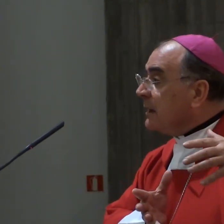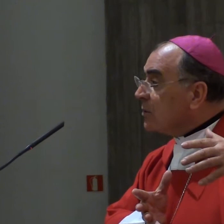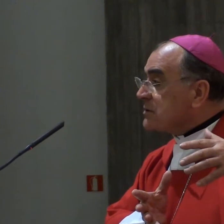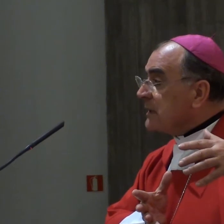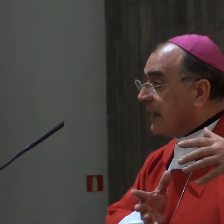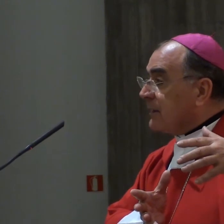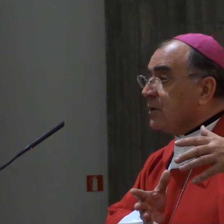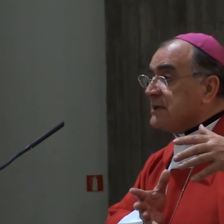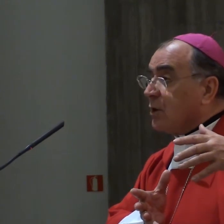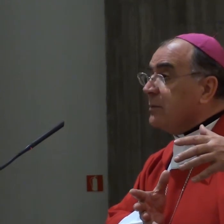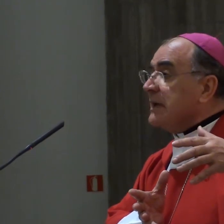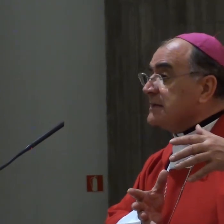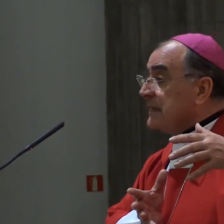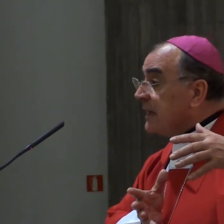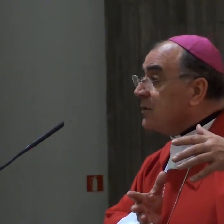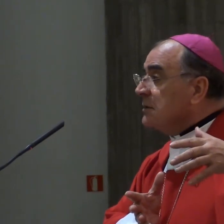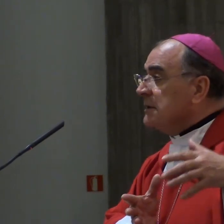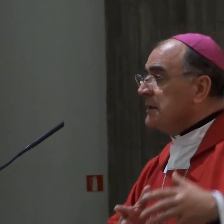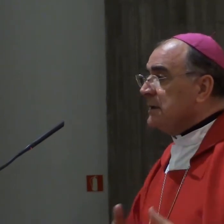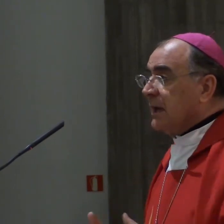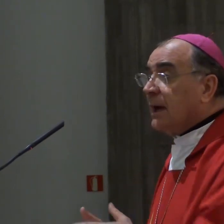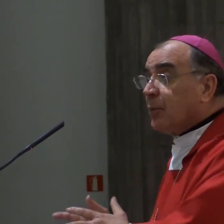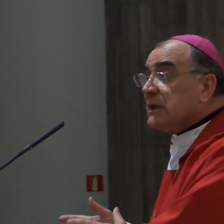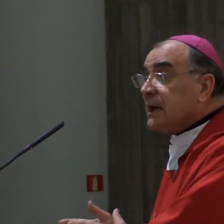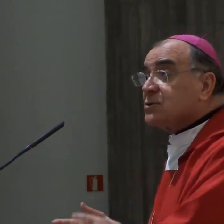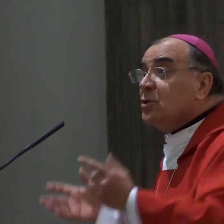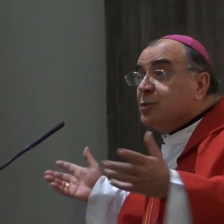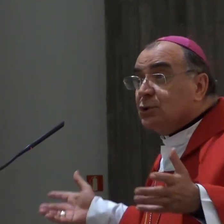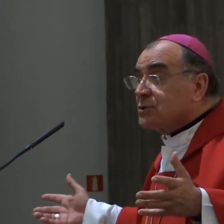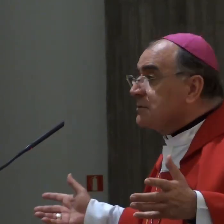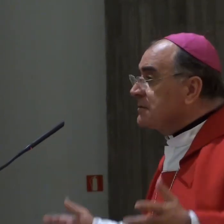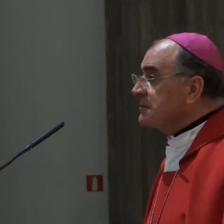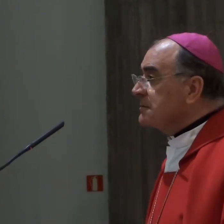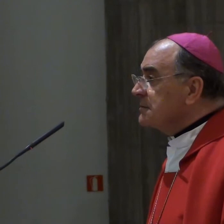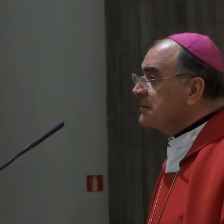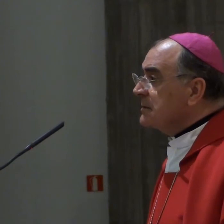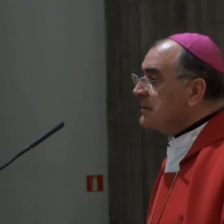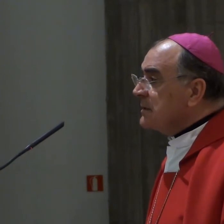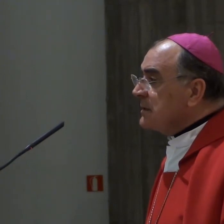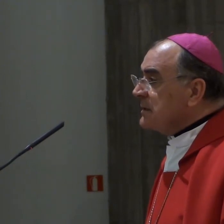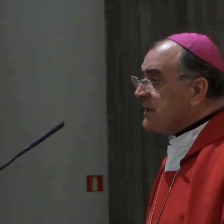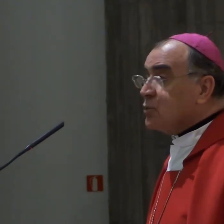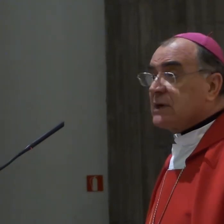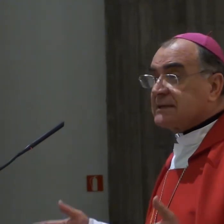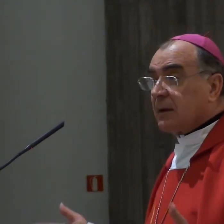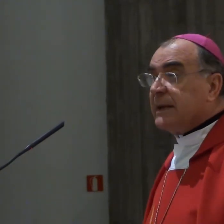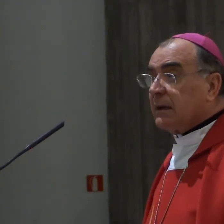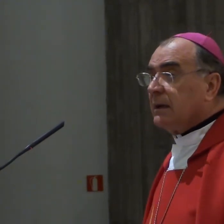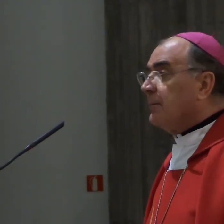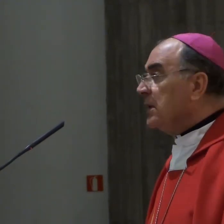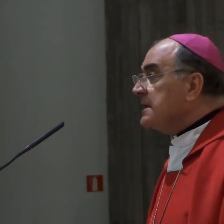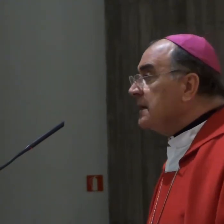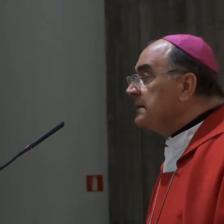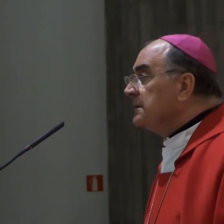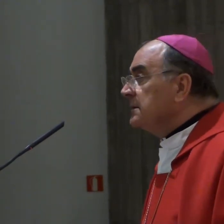la relaciones económicas la política son los votos se busca